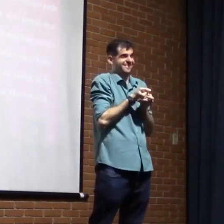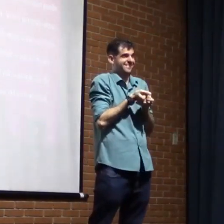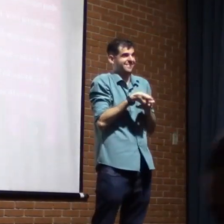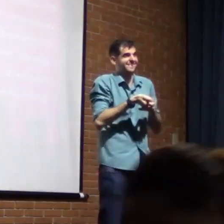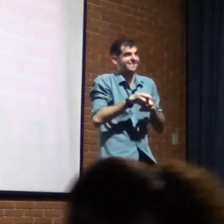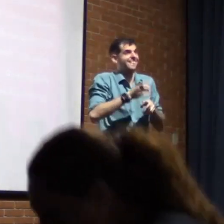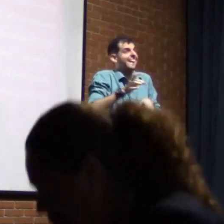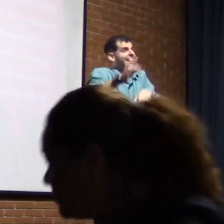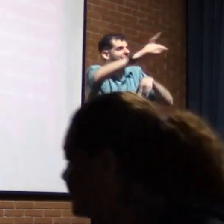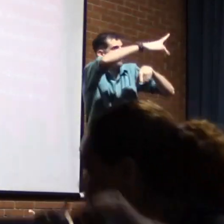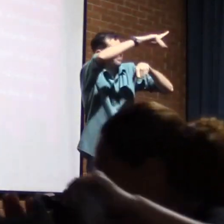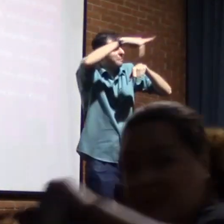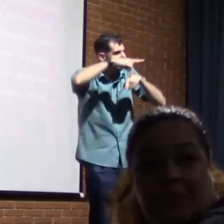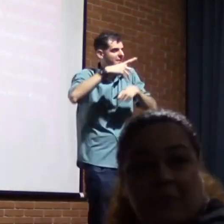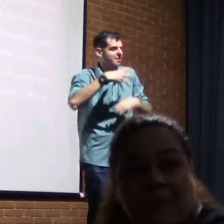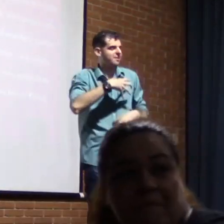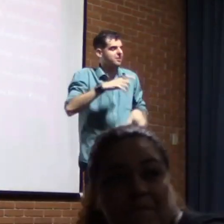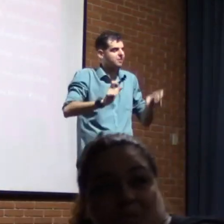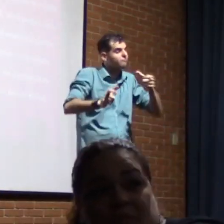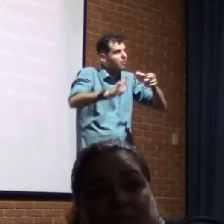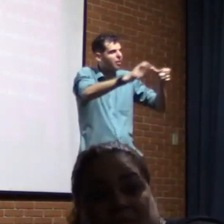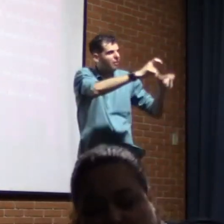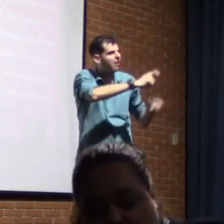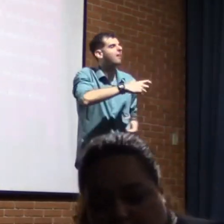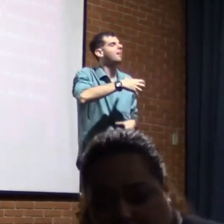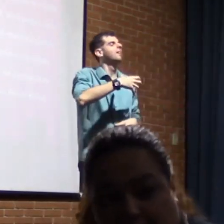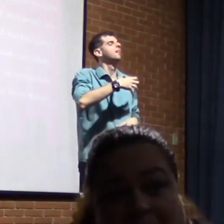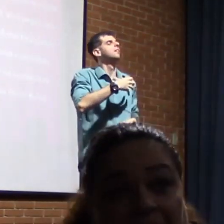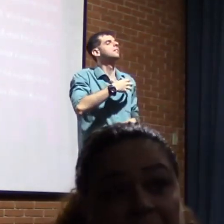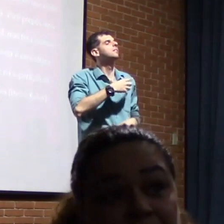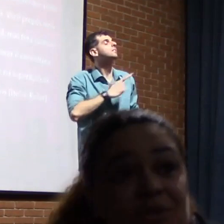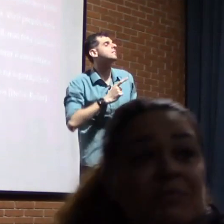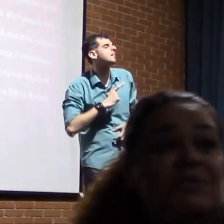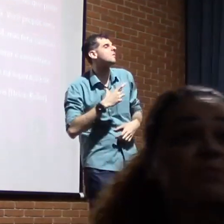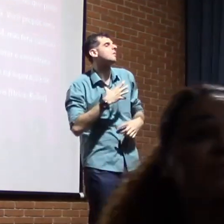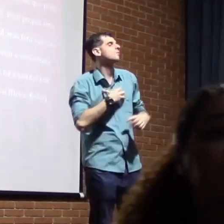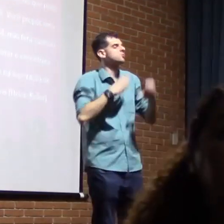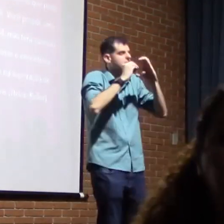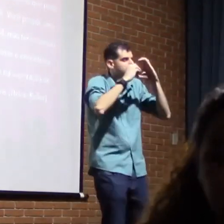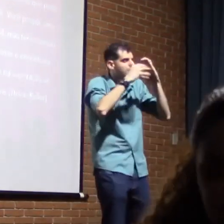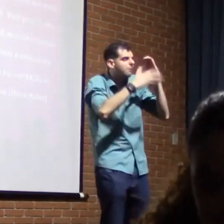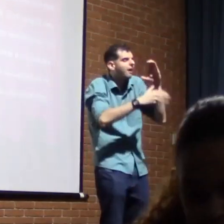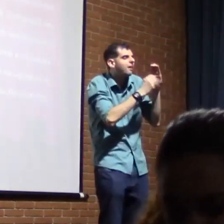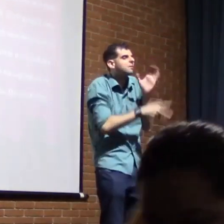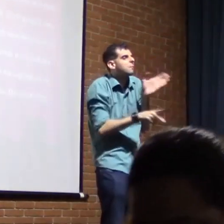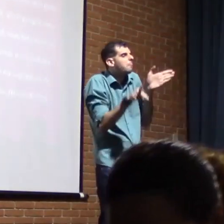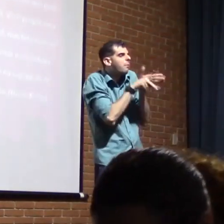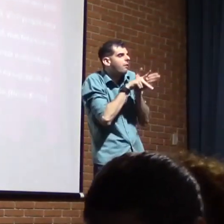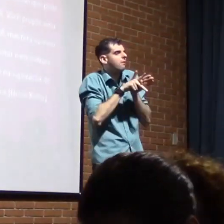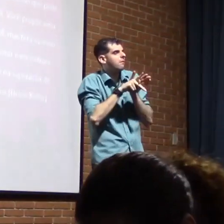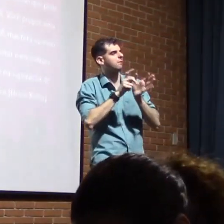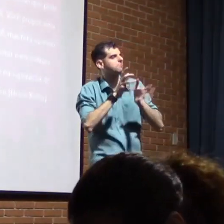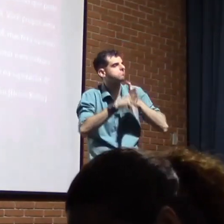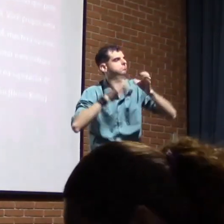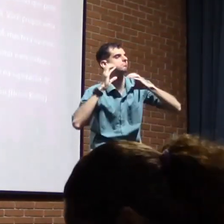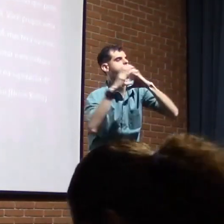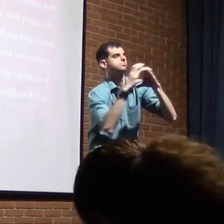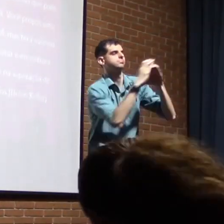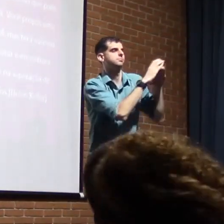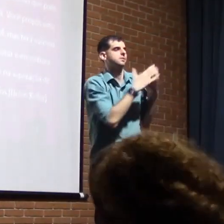Não é bem assim que funciona. Não é bem assim que funciona. Os países, eles tem cada um as suas características nas